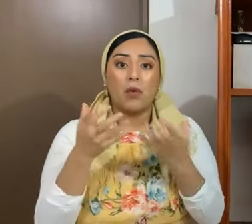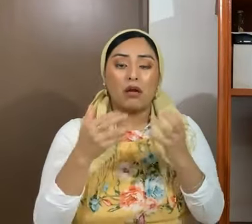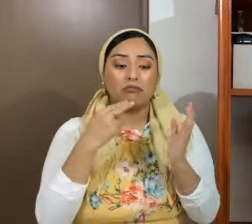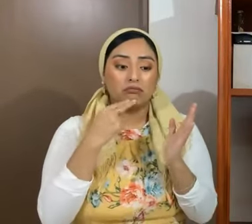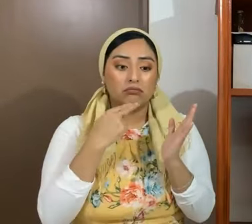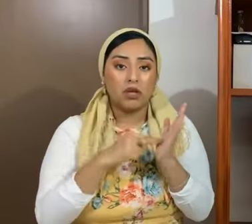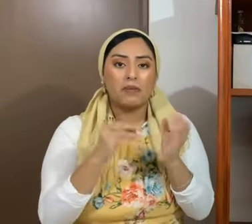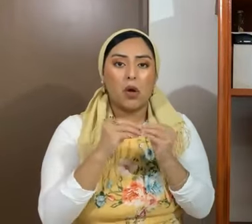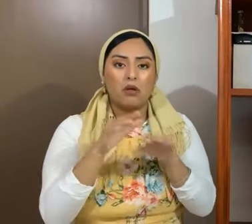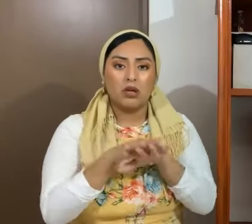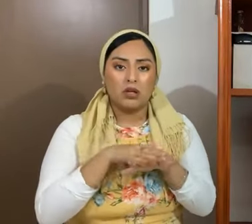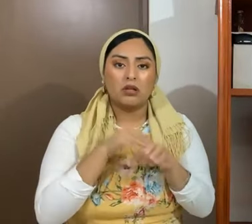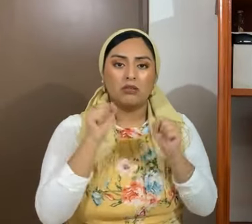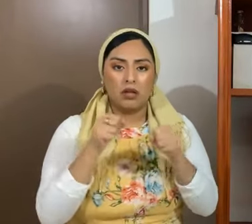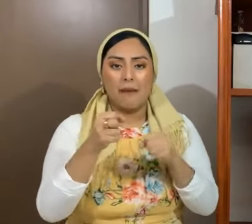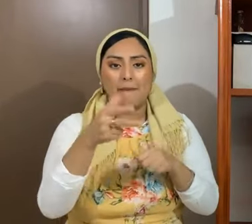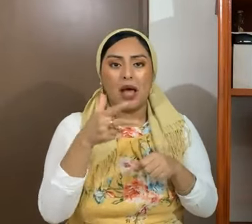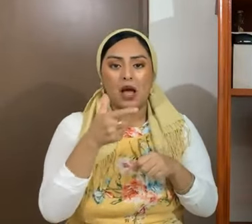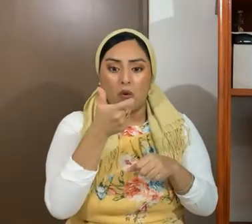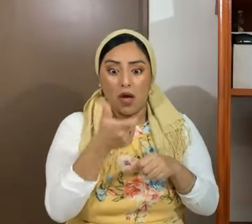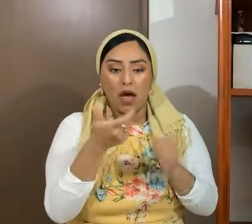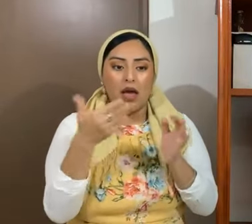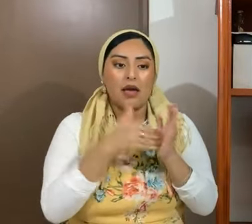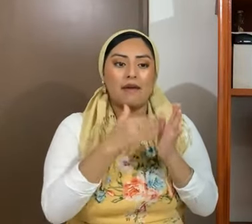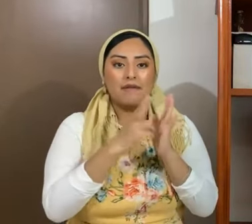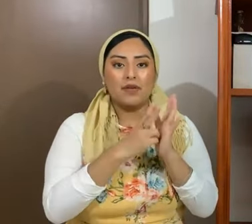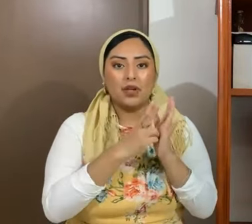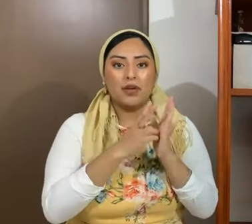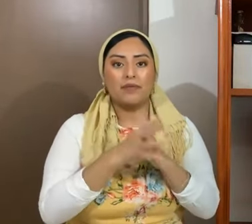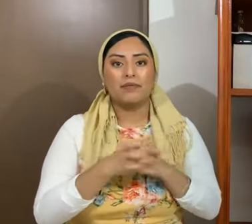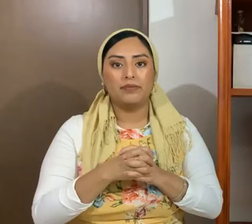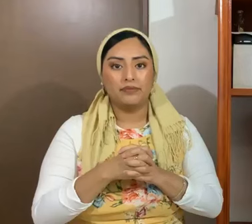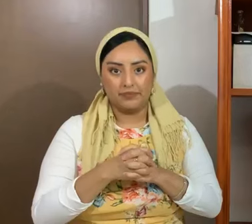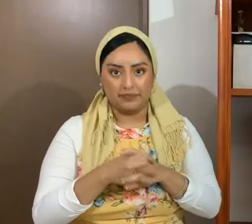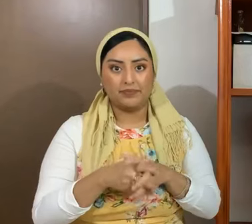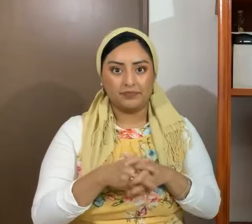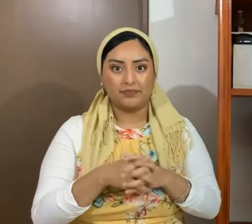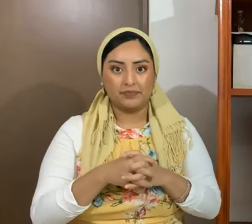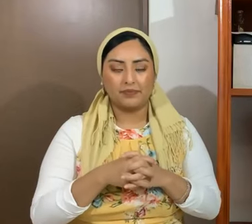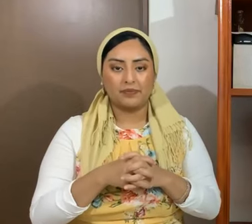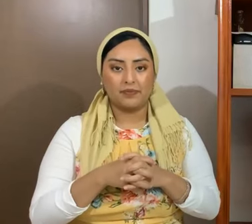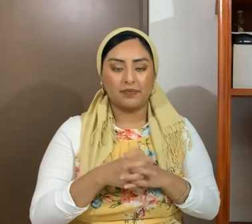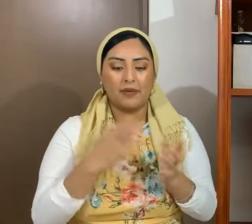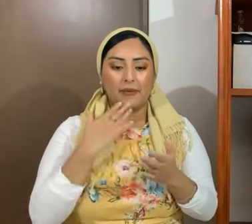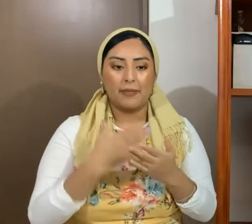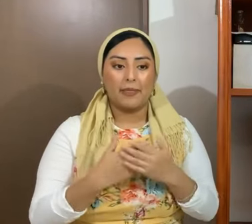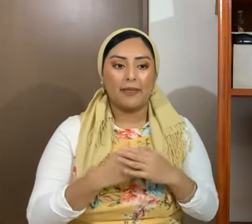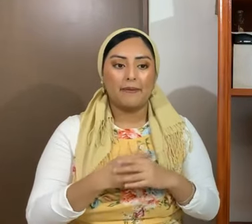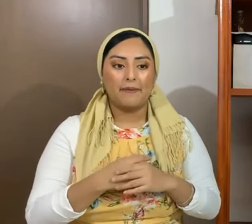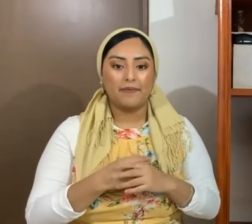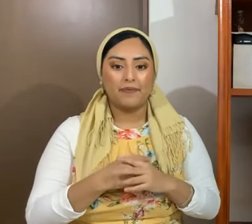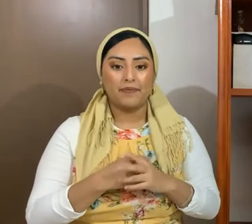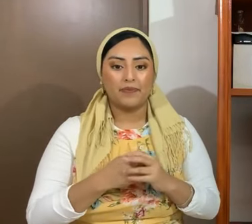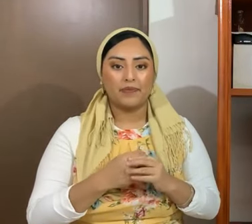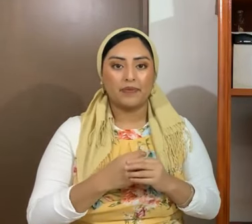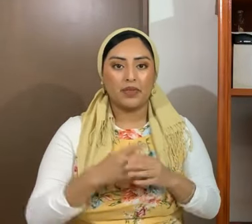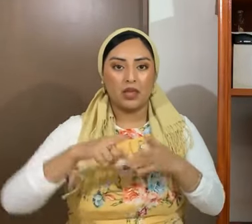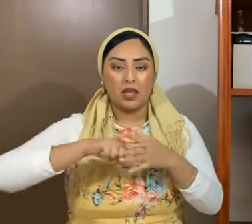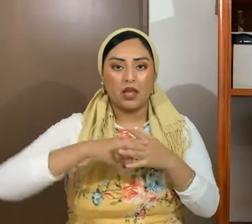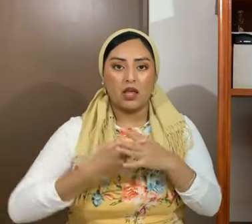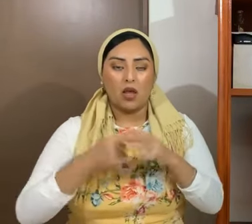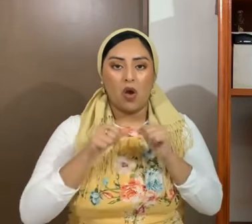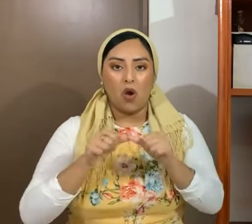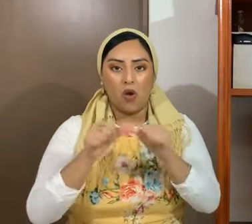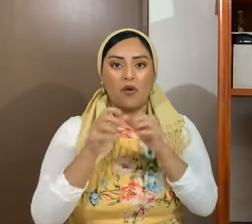un apunte con más calma, pueden regresar al video e irle poniendo pausa ya que esté grabado. Amén. Muy bien. Vamos a empezar